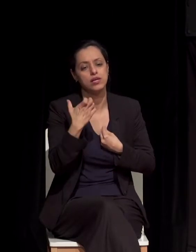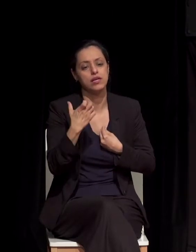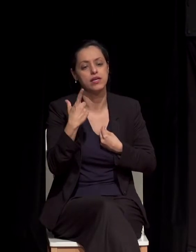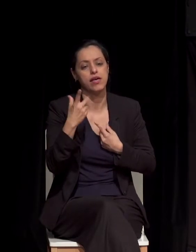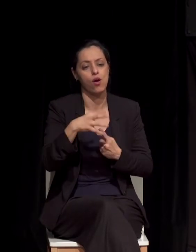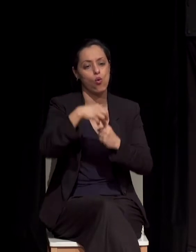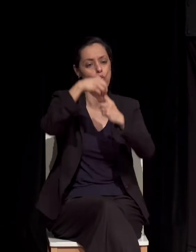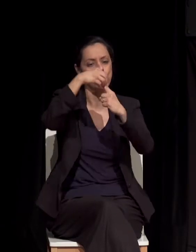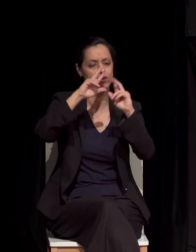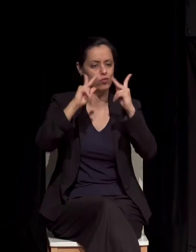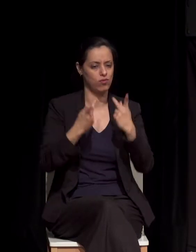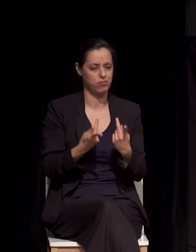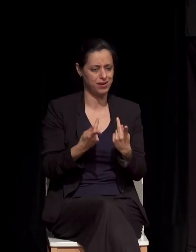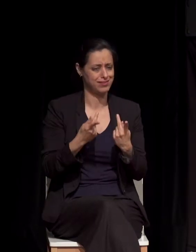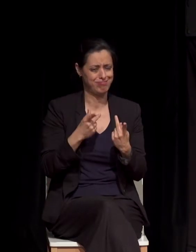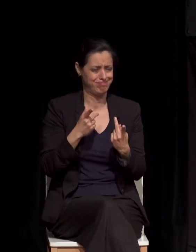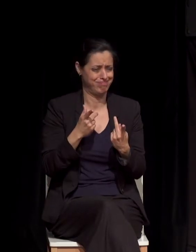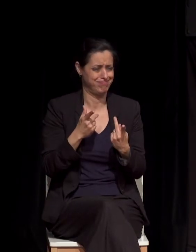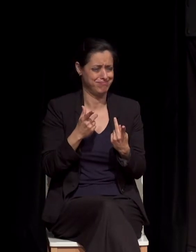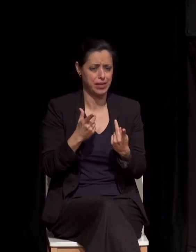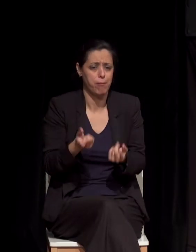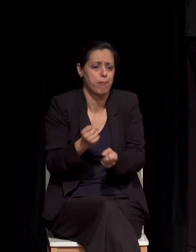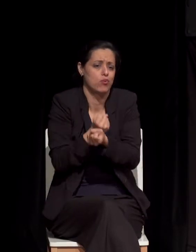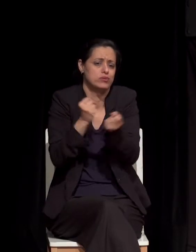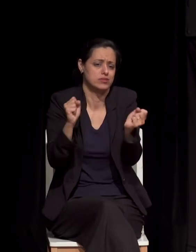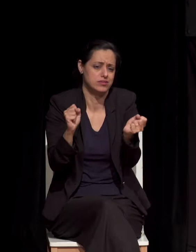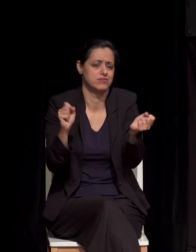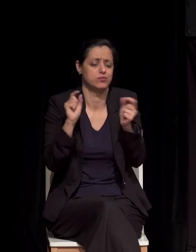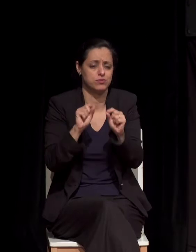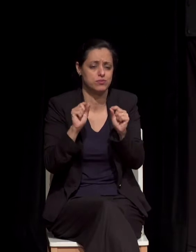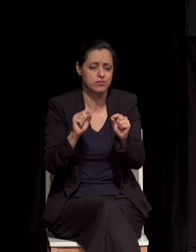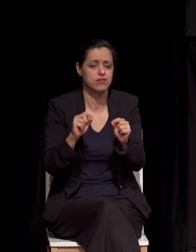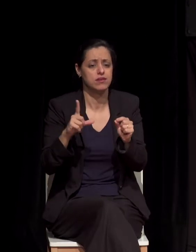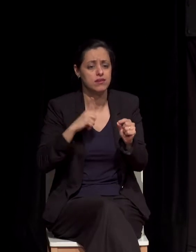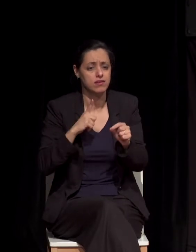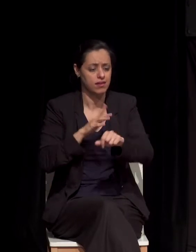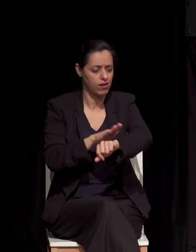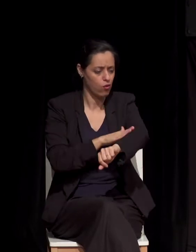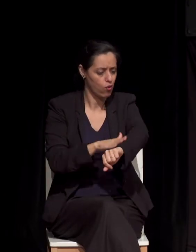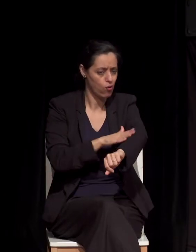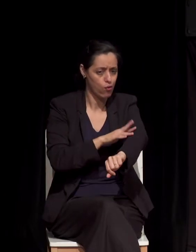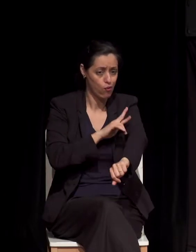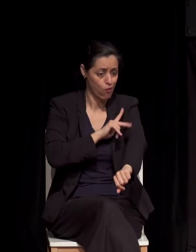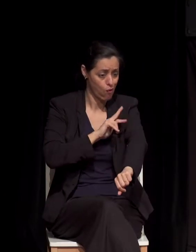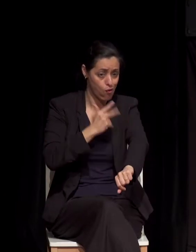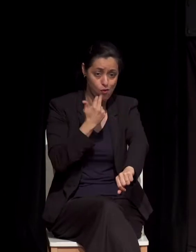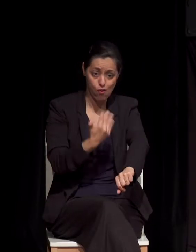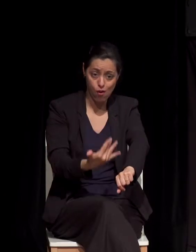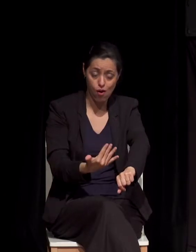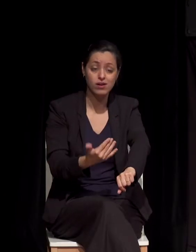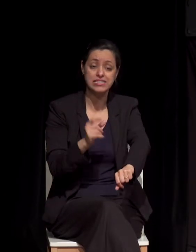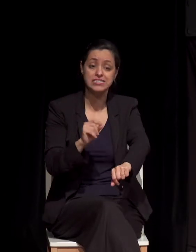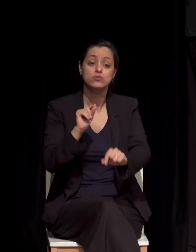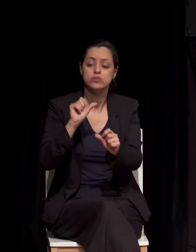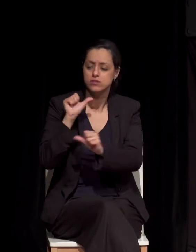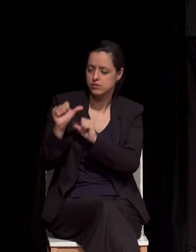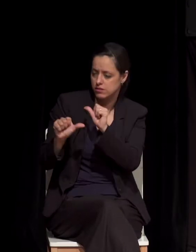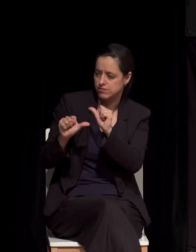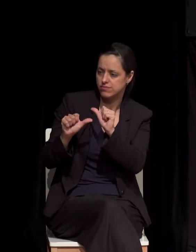raça humana, mas a verdade é que a gente é diferenciado a partir da cor da nossa pele. E essa diferenciação ela se promove em